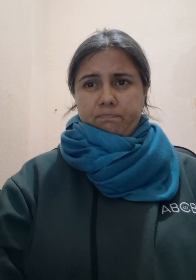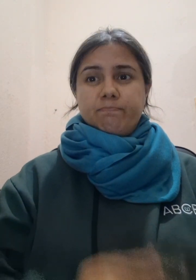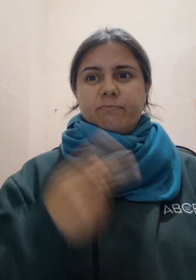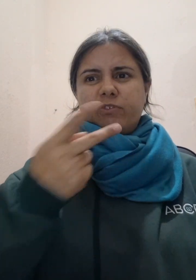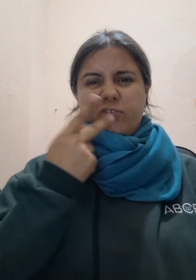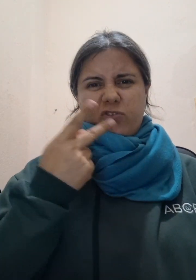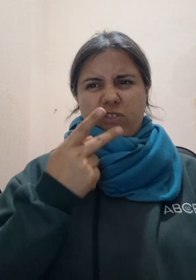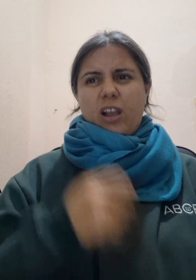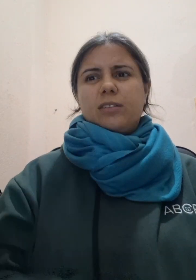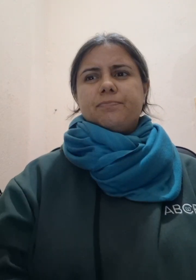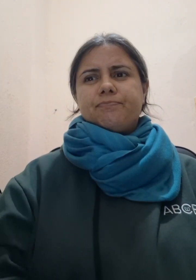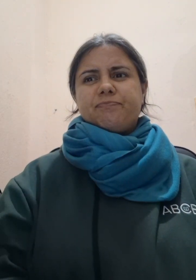nome Zofar,